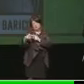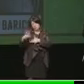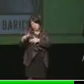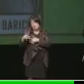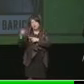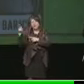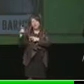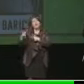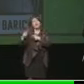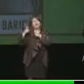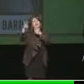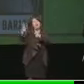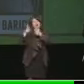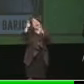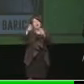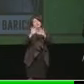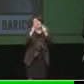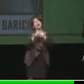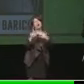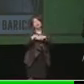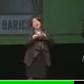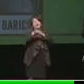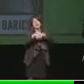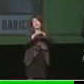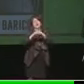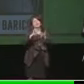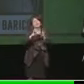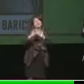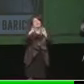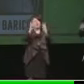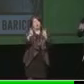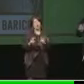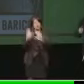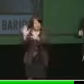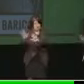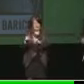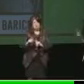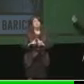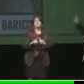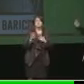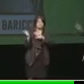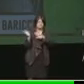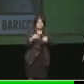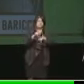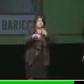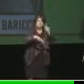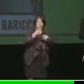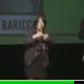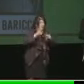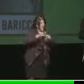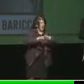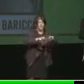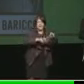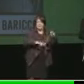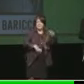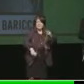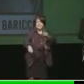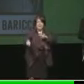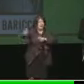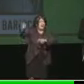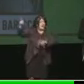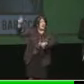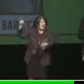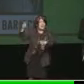viaggio nel mondo delle reti informatiche e poi sempre parlando di scienza ma facendo proprio un balzo nel passato di alcuni